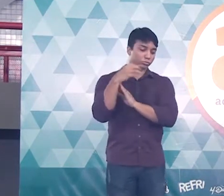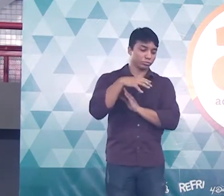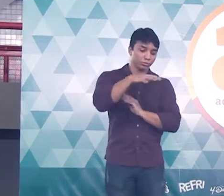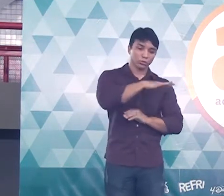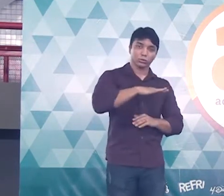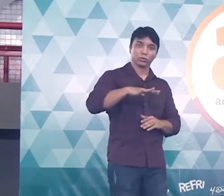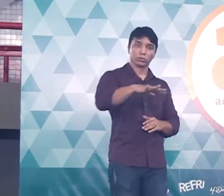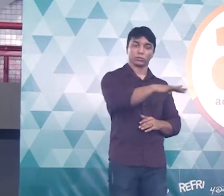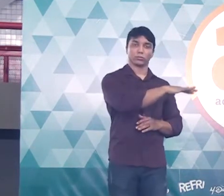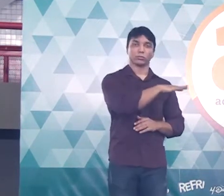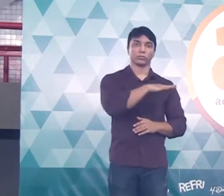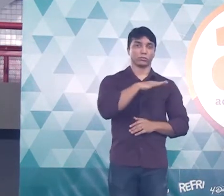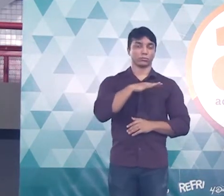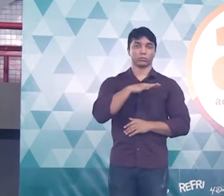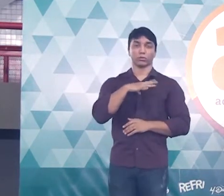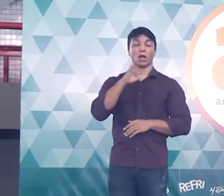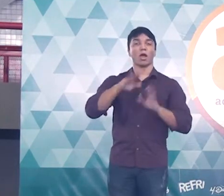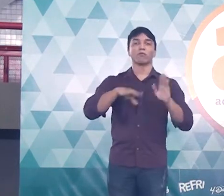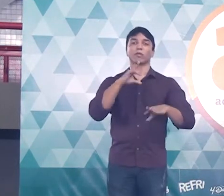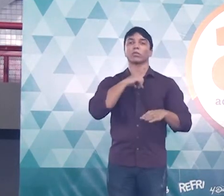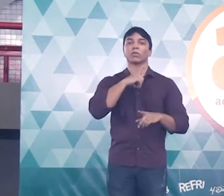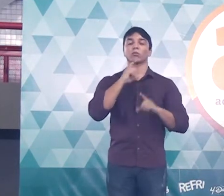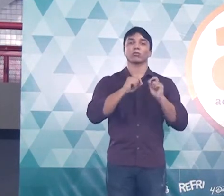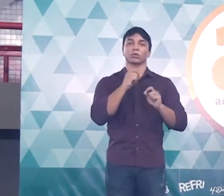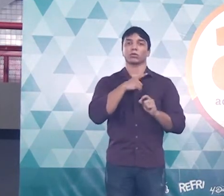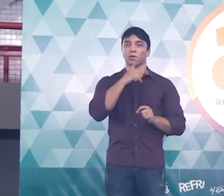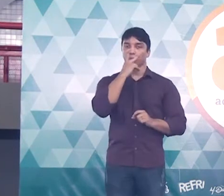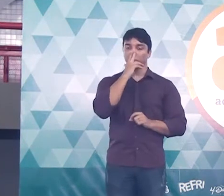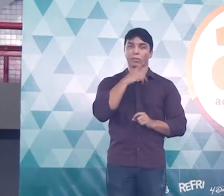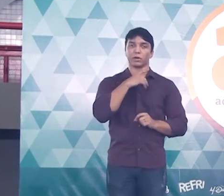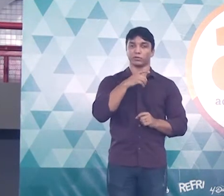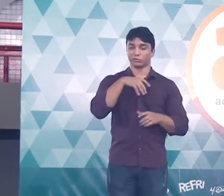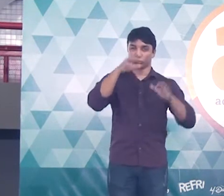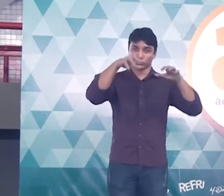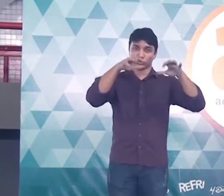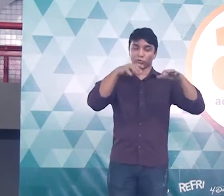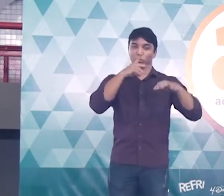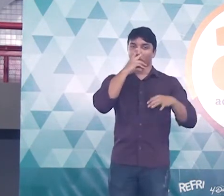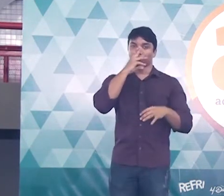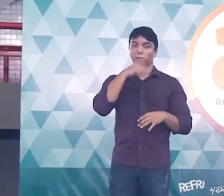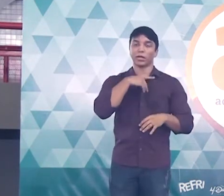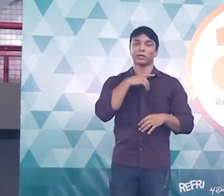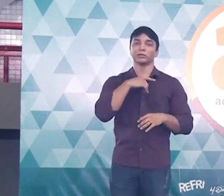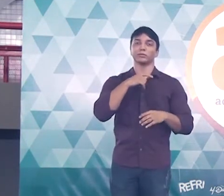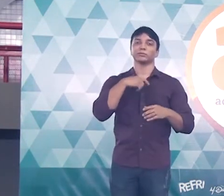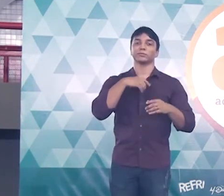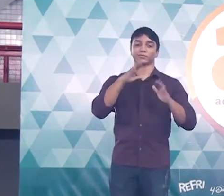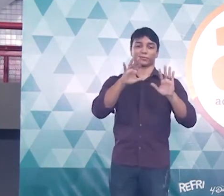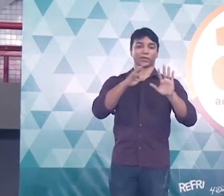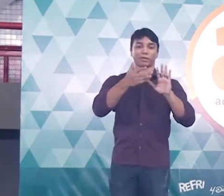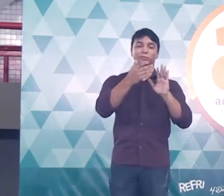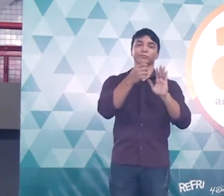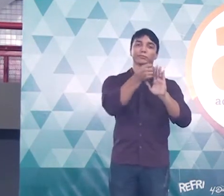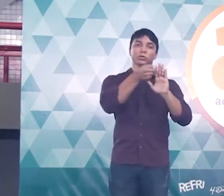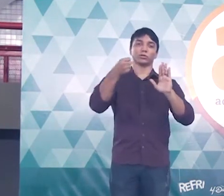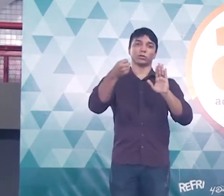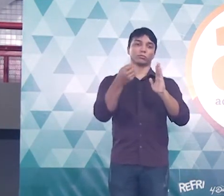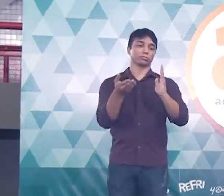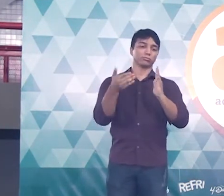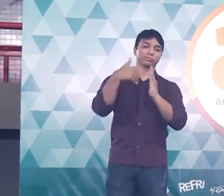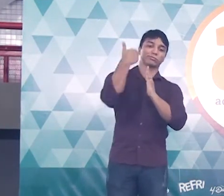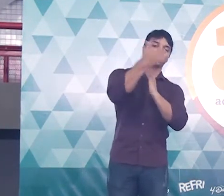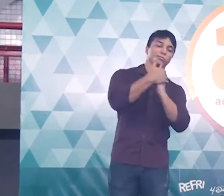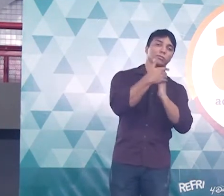Às vezes a gente, na época de chuva, na geladeira tem aquela grade, né, que o pessoal pensa que é uma secadora de roupa que vem junto, né? A gente